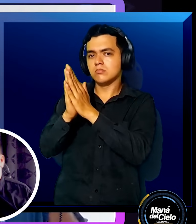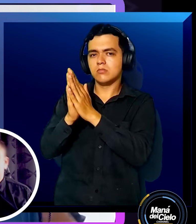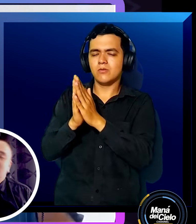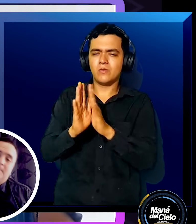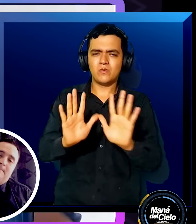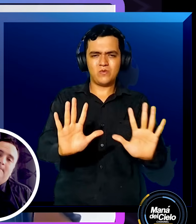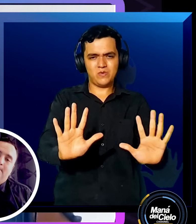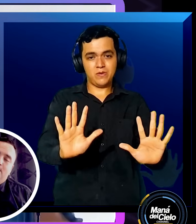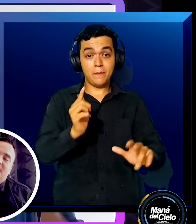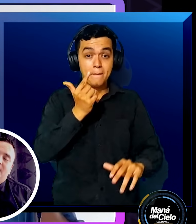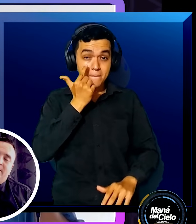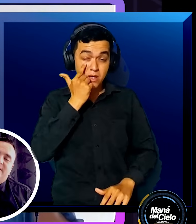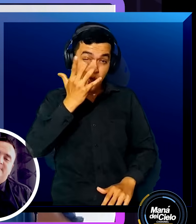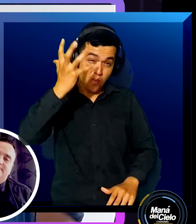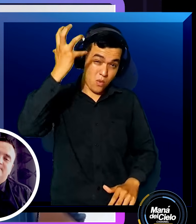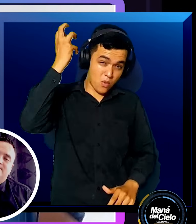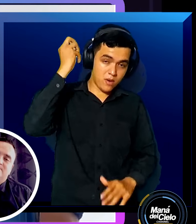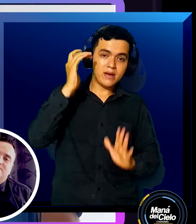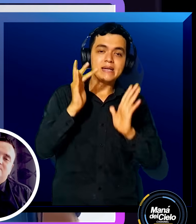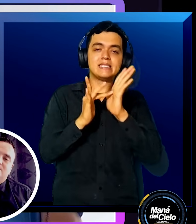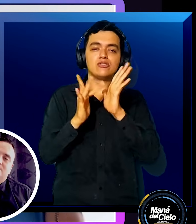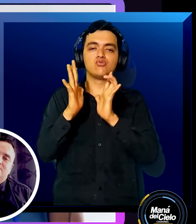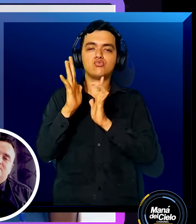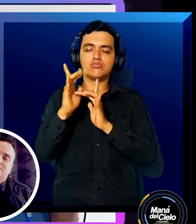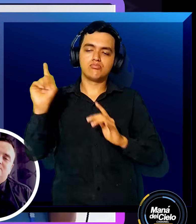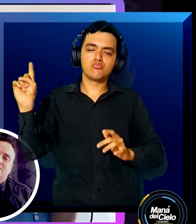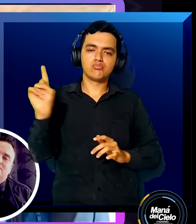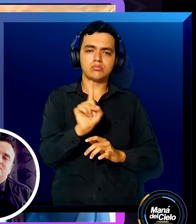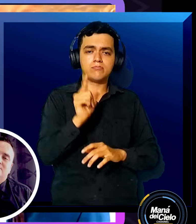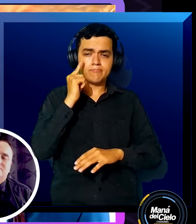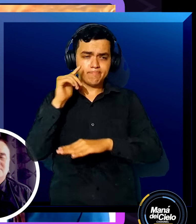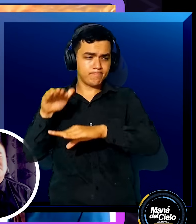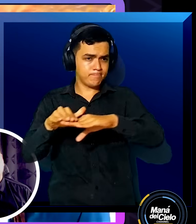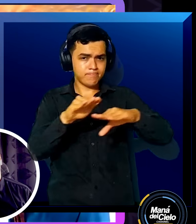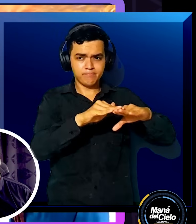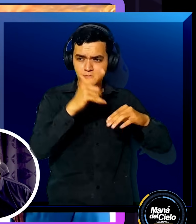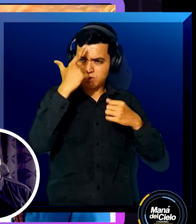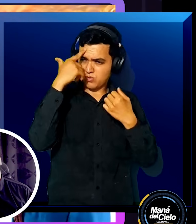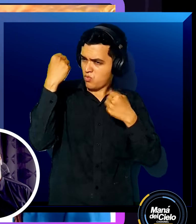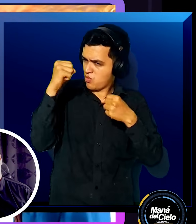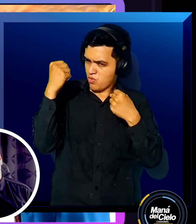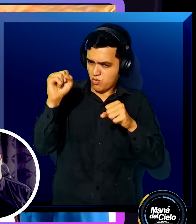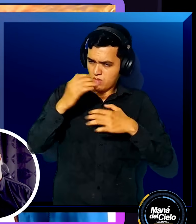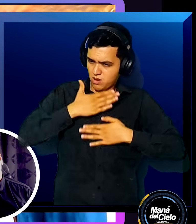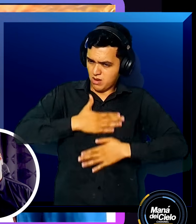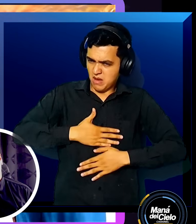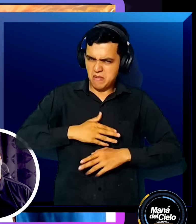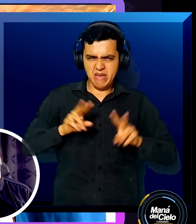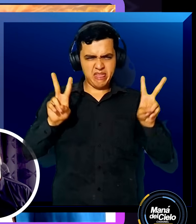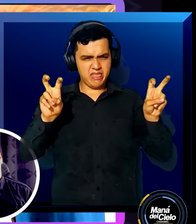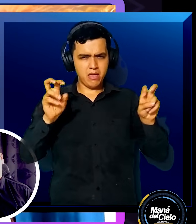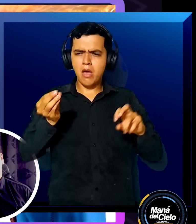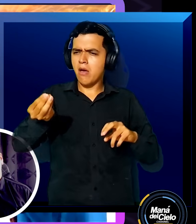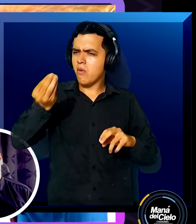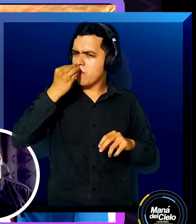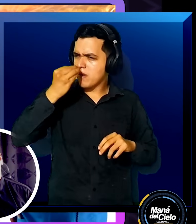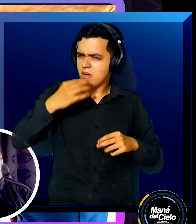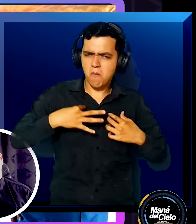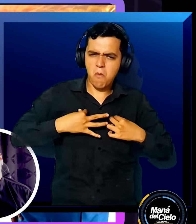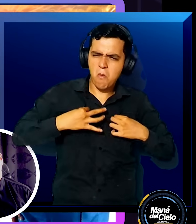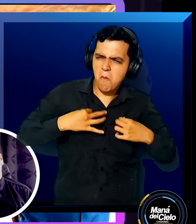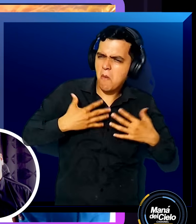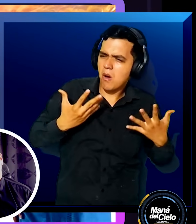¿Quién nos ha dicho, perdónenme hermanos, pero quién nos ha dicho a nosotros que tenemos que andar detrás del Señor como unos